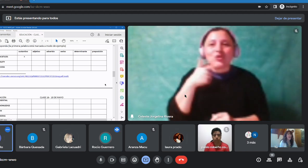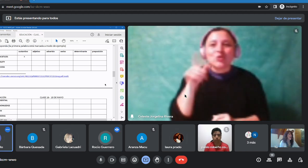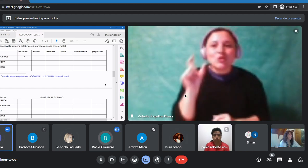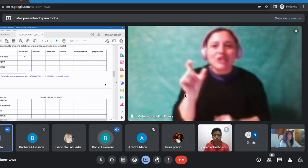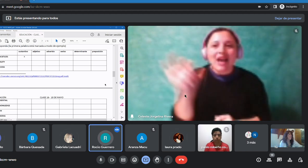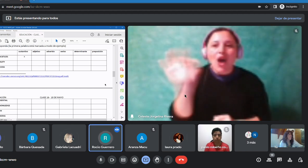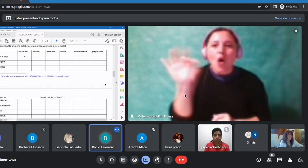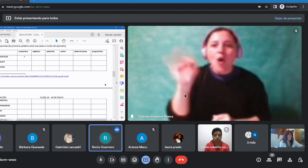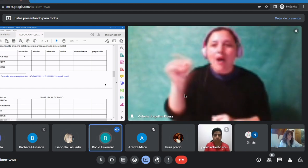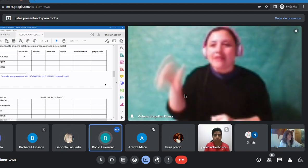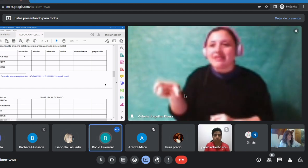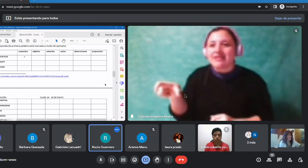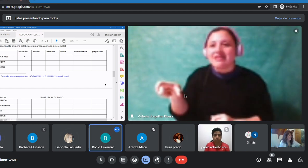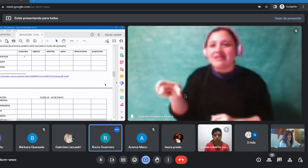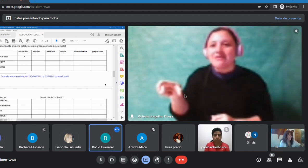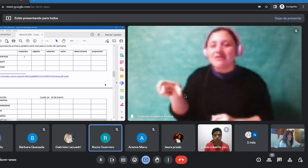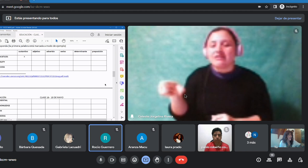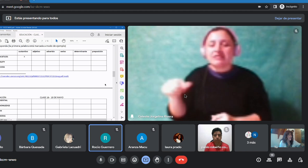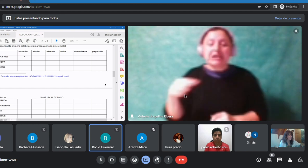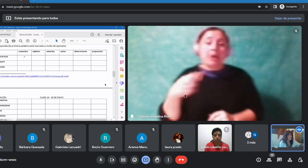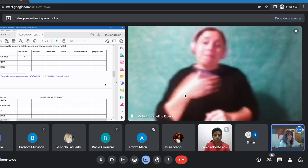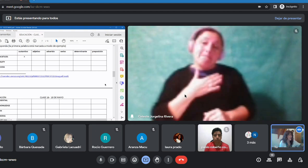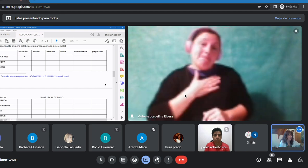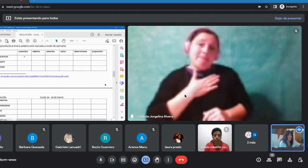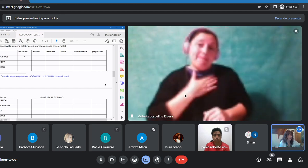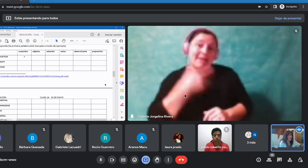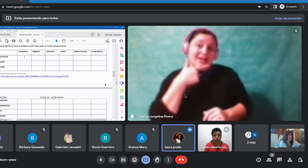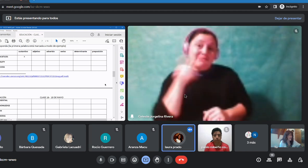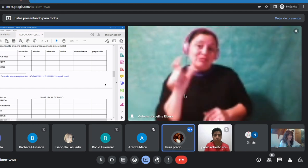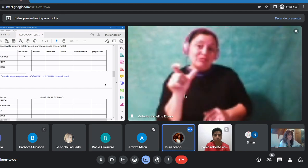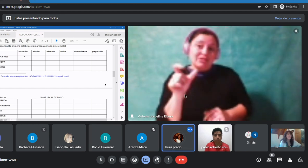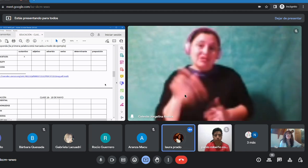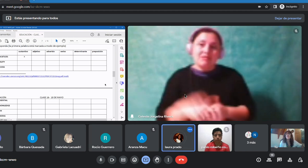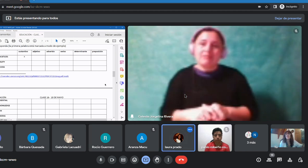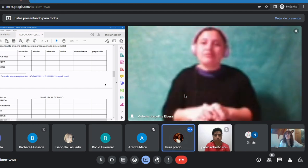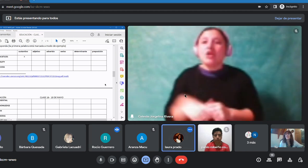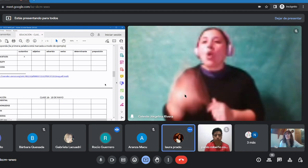qué? ¿Cuál es el sufijo?